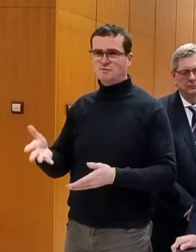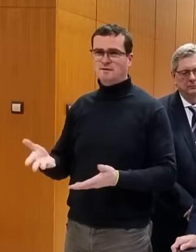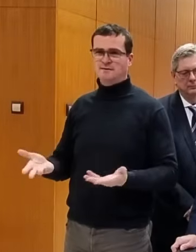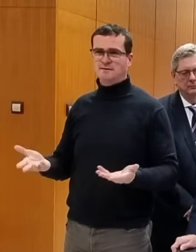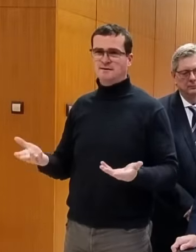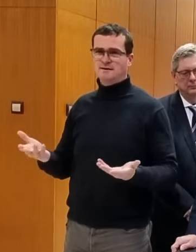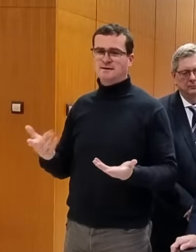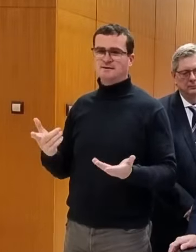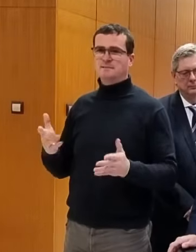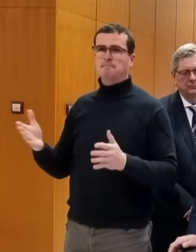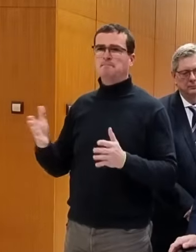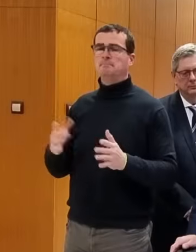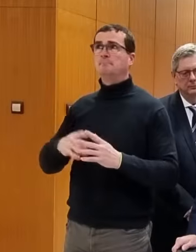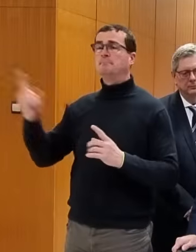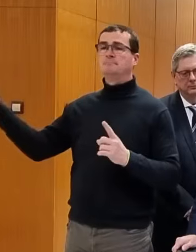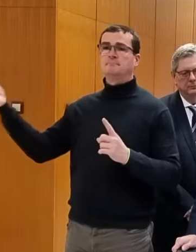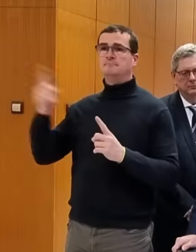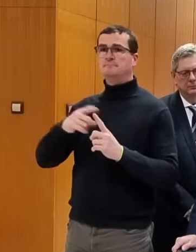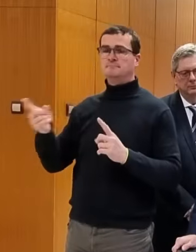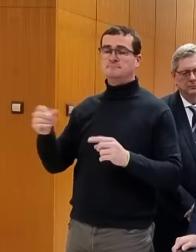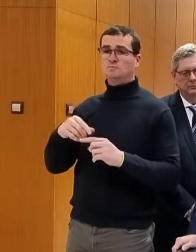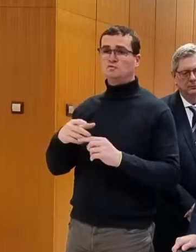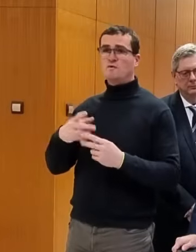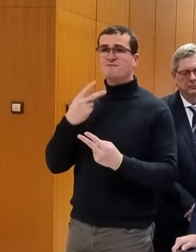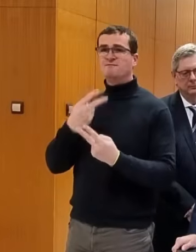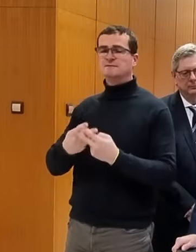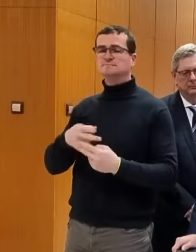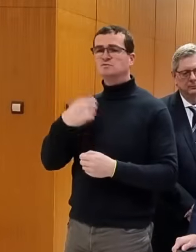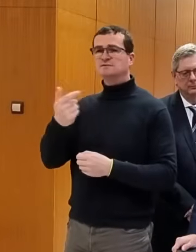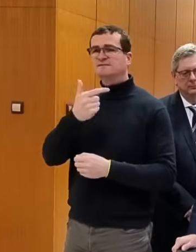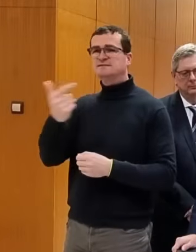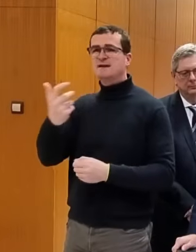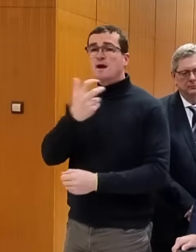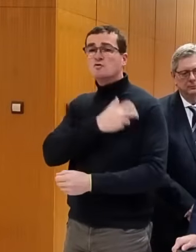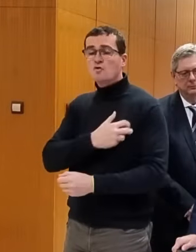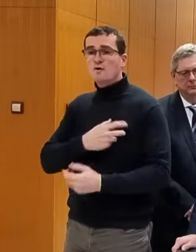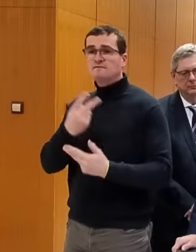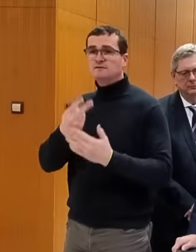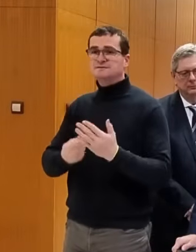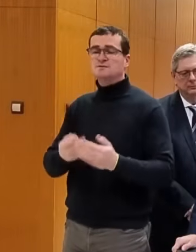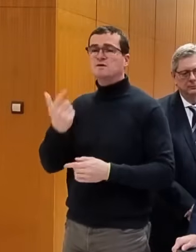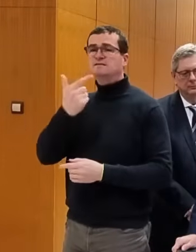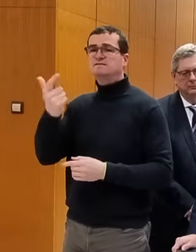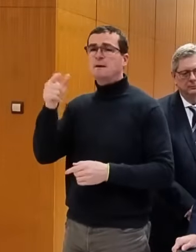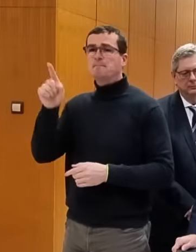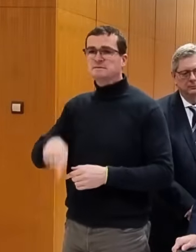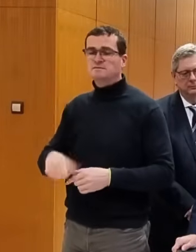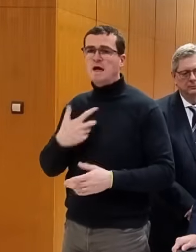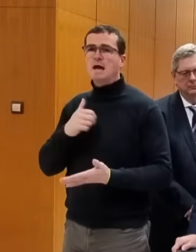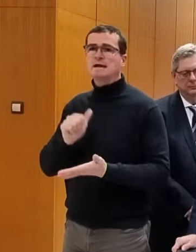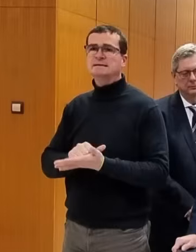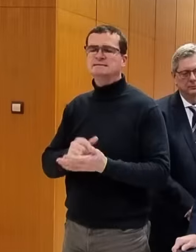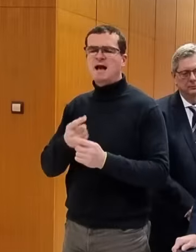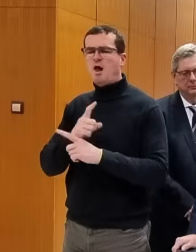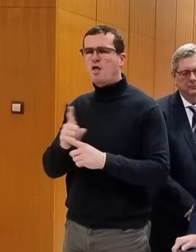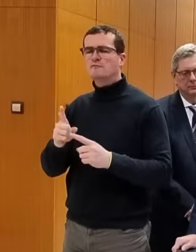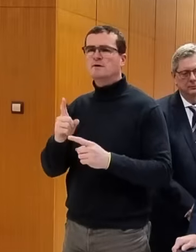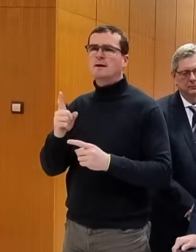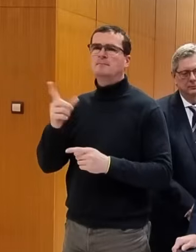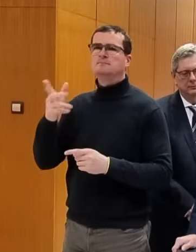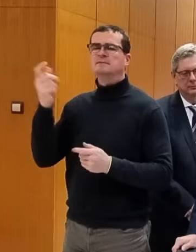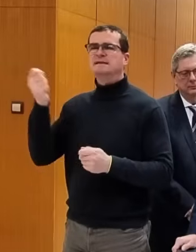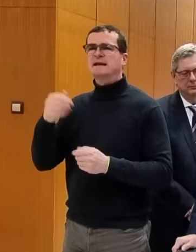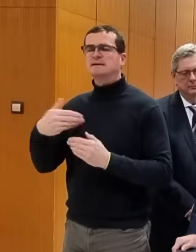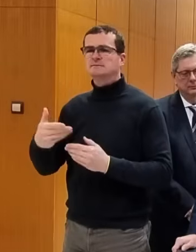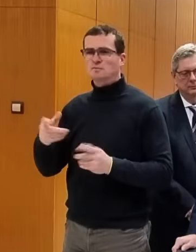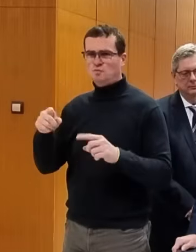nejaká medzigalaktická konštanta, že s tým idete do väzby, že dosiahnete 22 rokov a výsledok je 22 mesiacov, tak to je aká istota alebo akákoľvek predvydateľnosť trestného